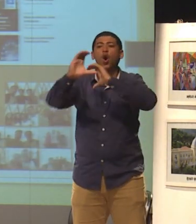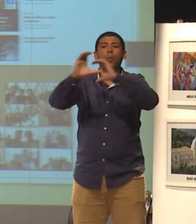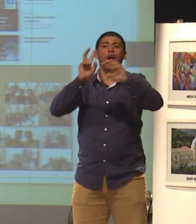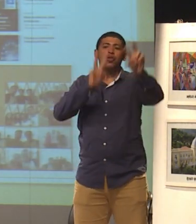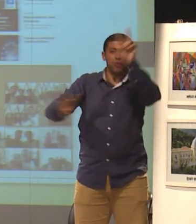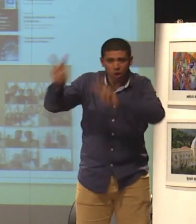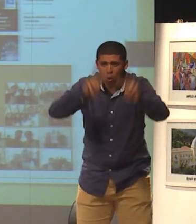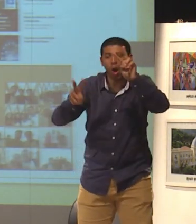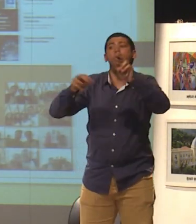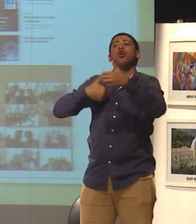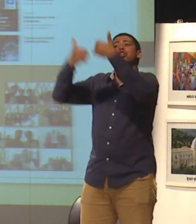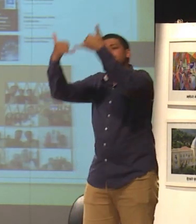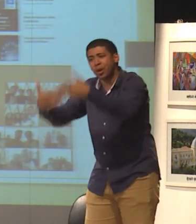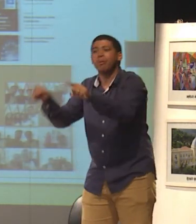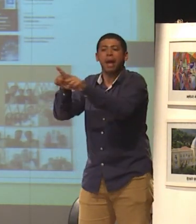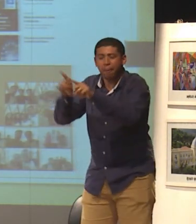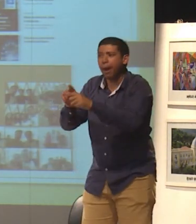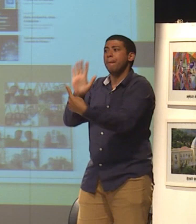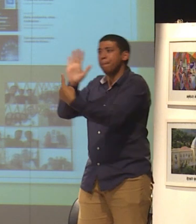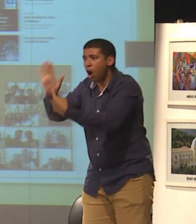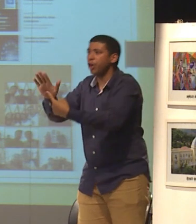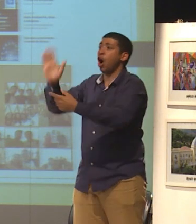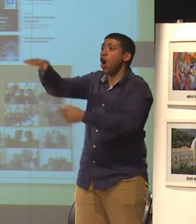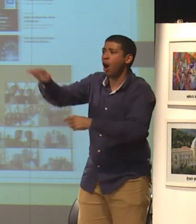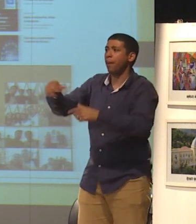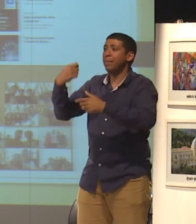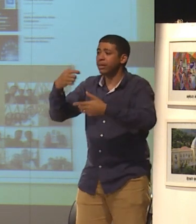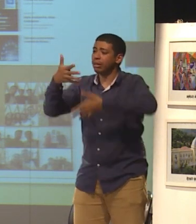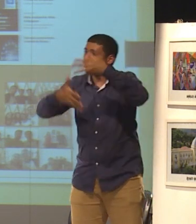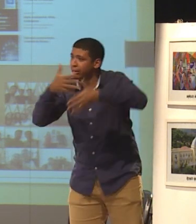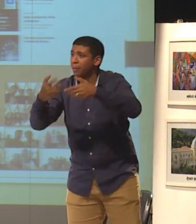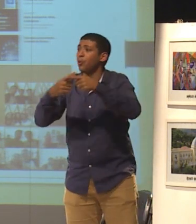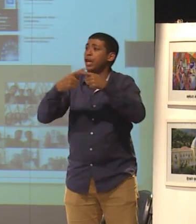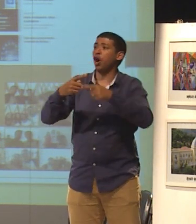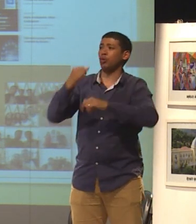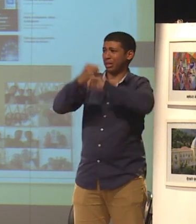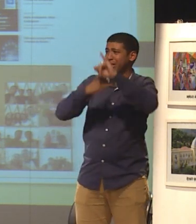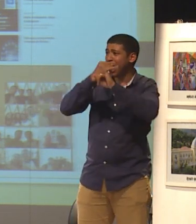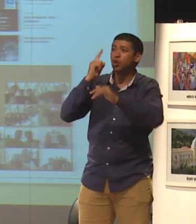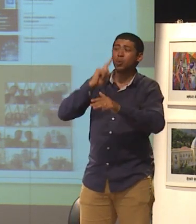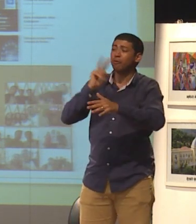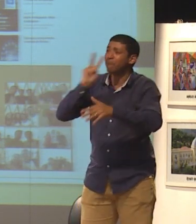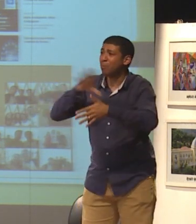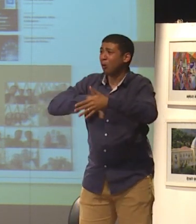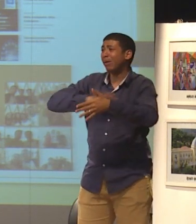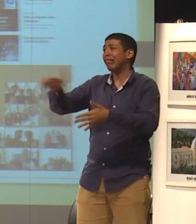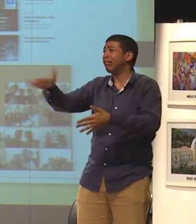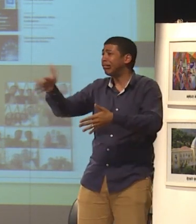Então, essa atividade de comunicação visual, eu expliquei também que para mostrar que a língua em sinais, às